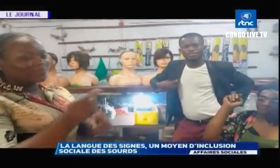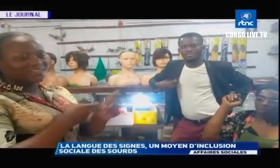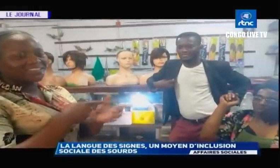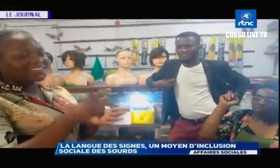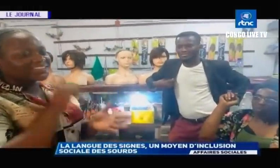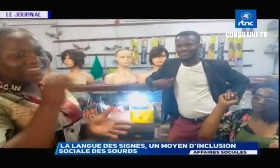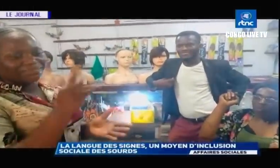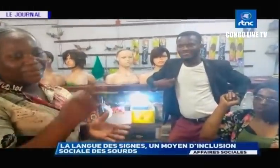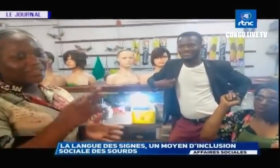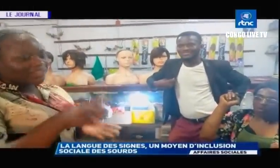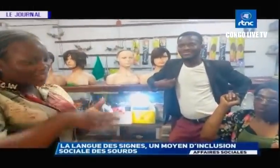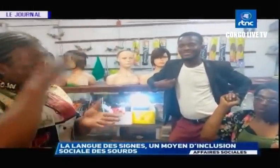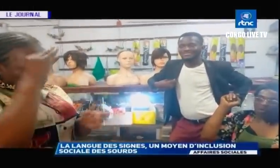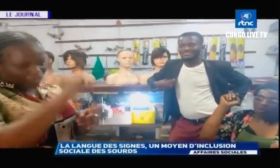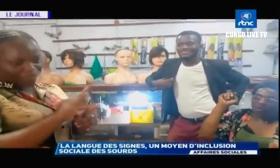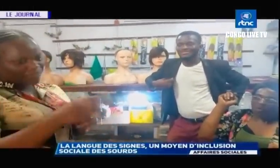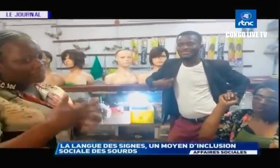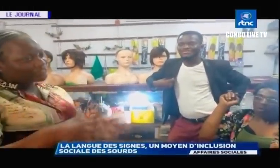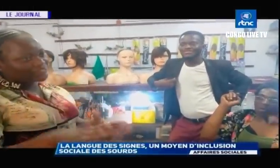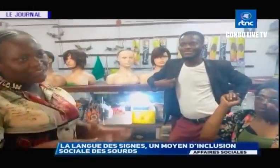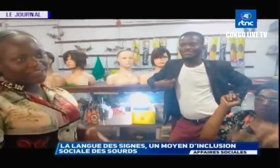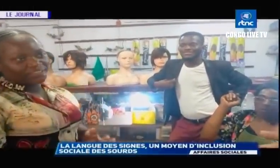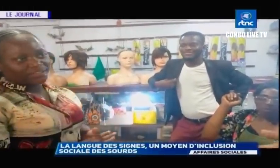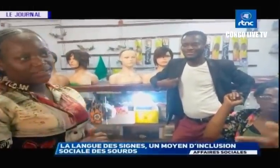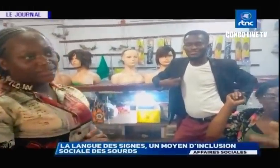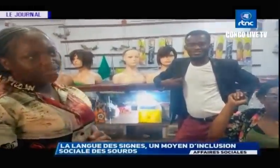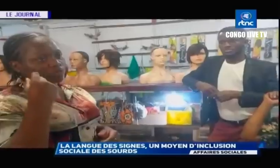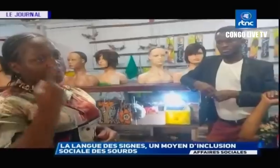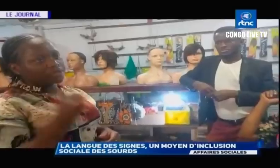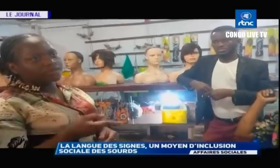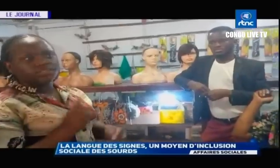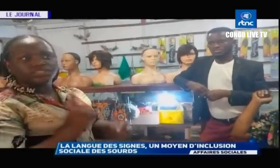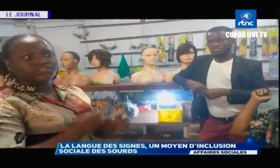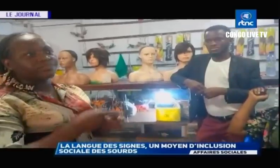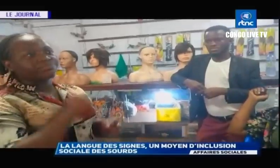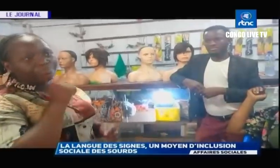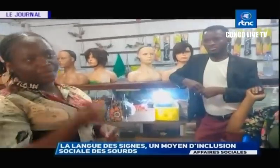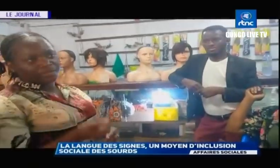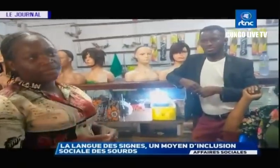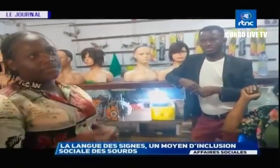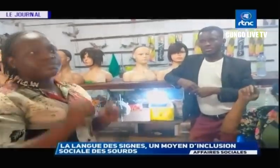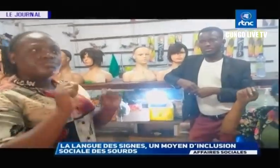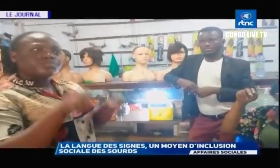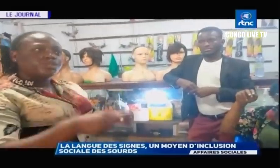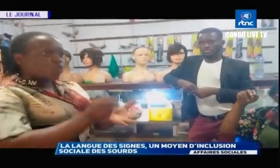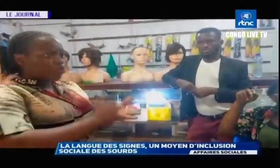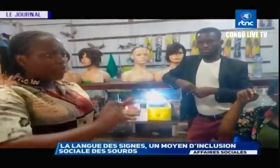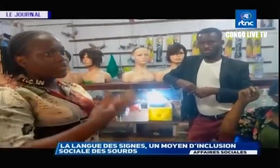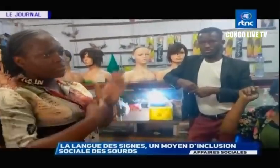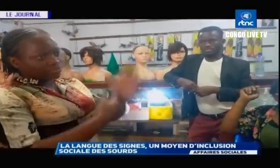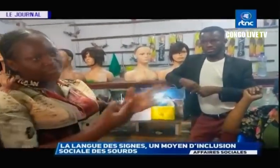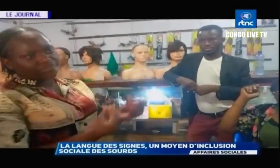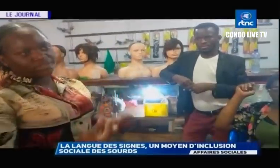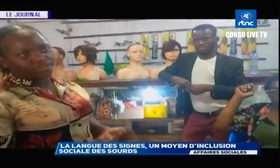tissu. En plus, il y a une communicabilité entre mes clientes et moi à travers les signes ou